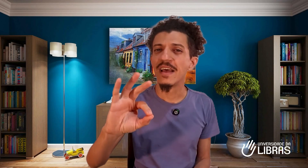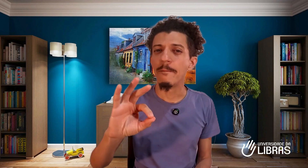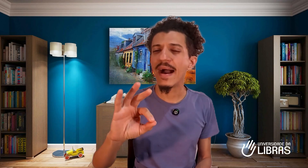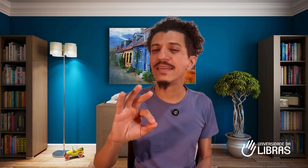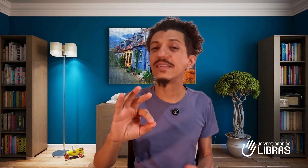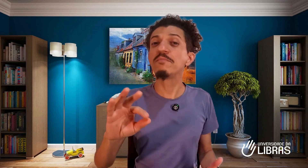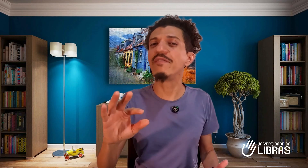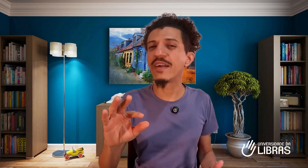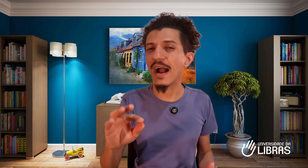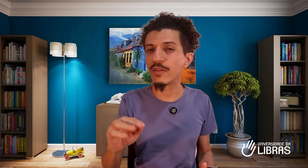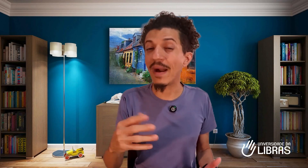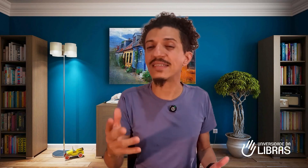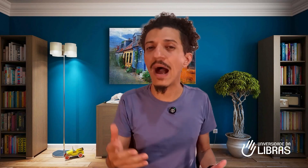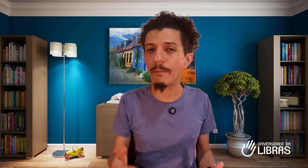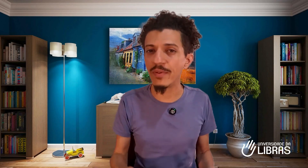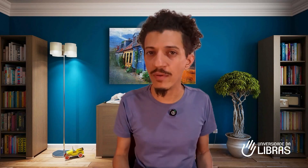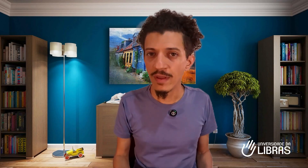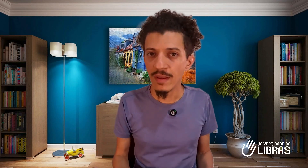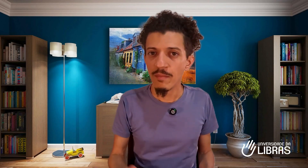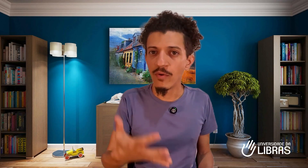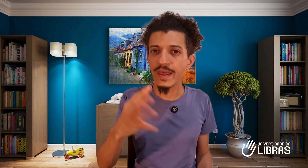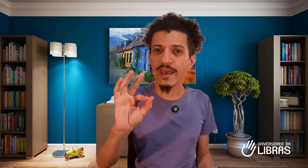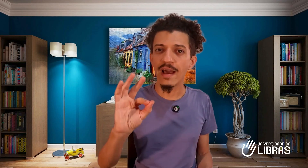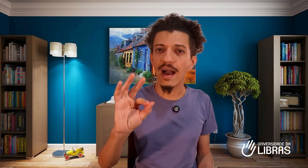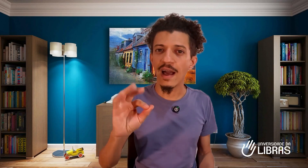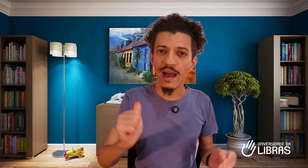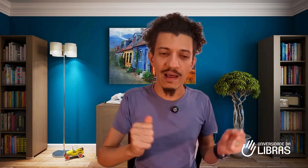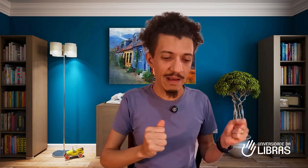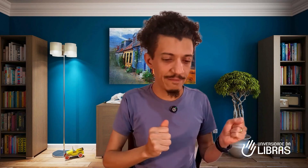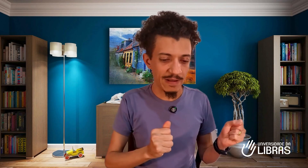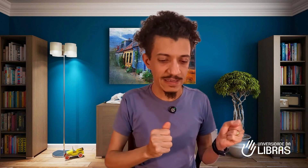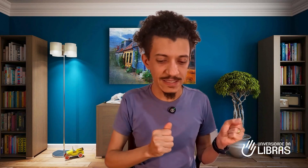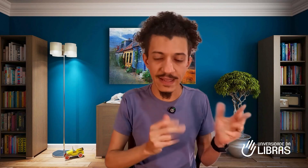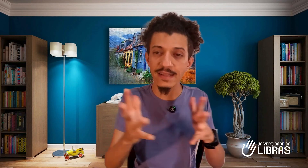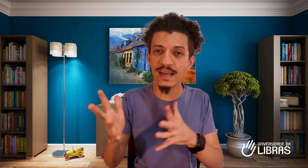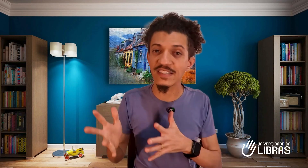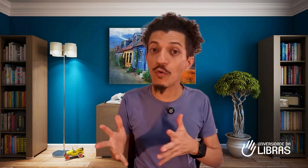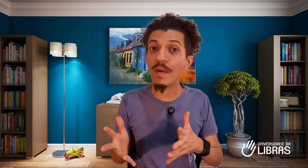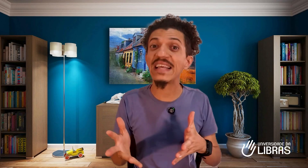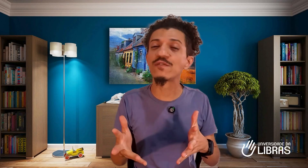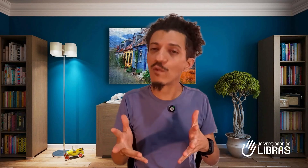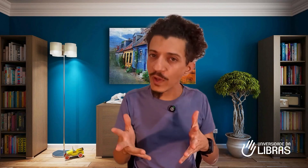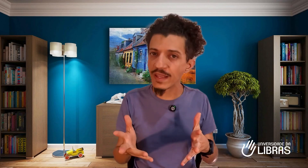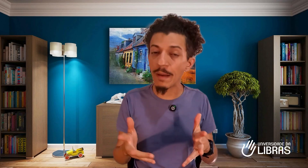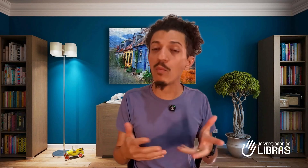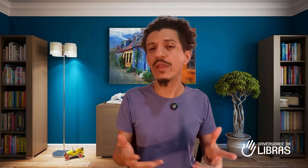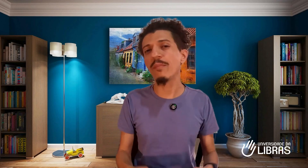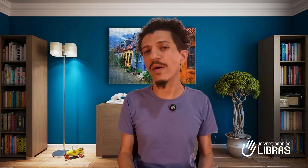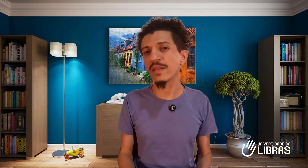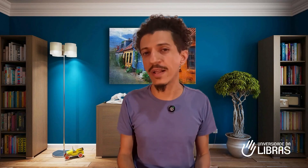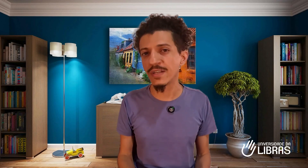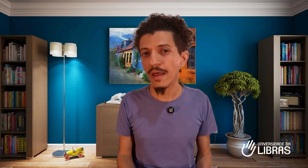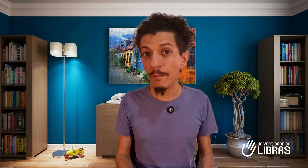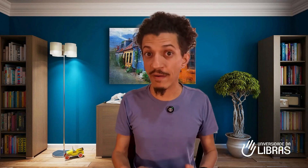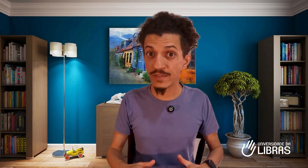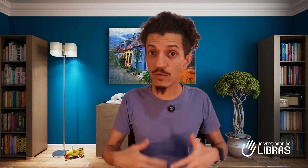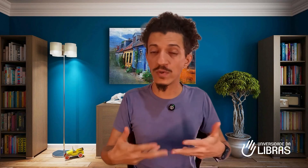mais simplificado, mais rápido, porque a sinalização mais fluida é muito importante para você conseguir